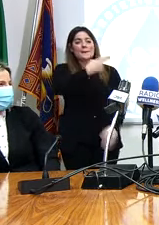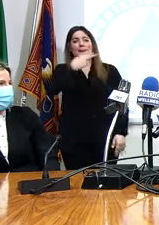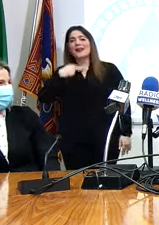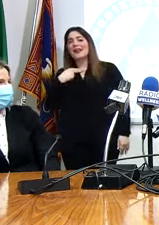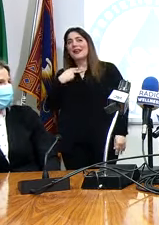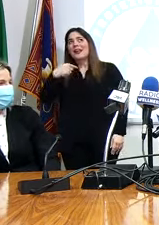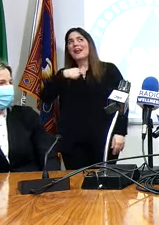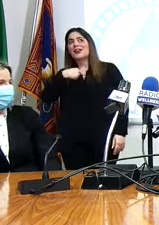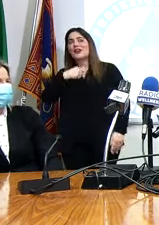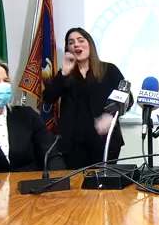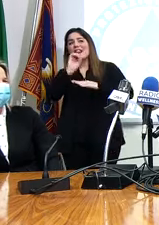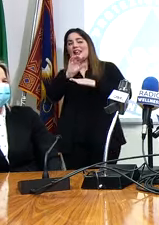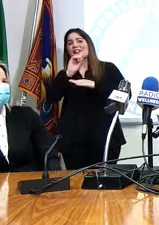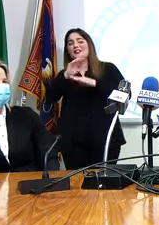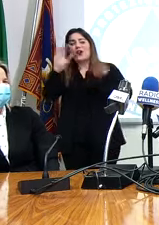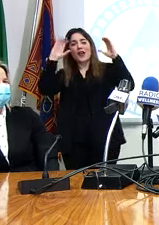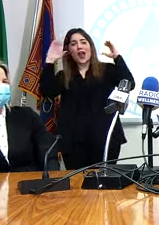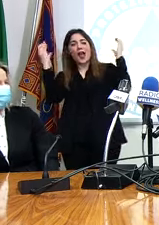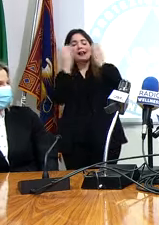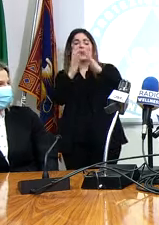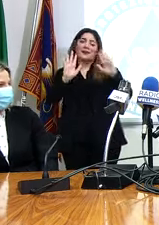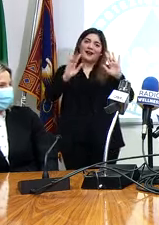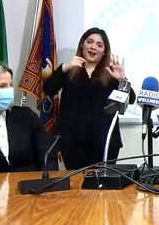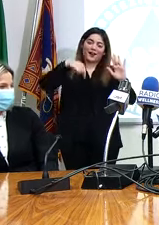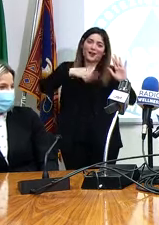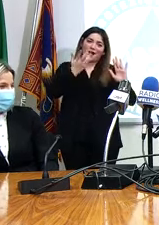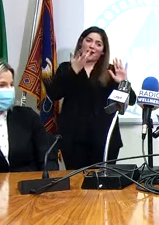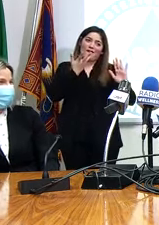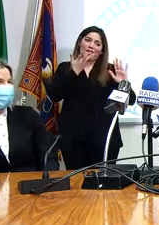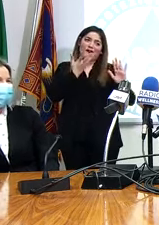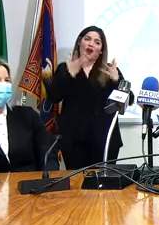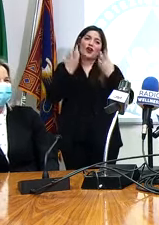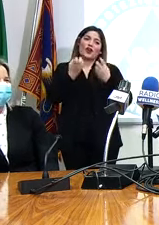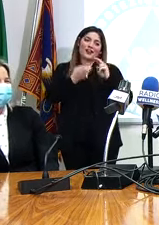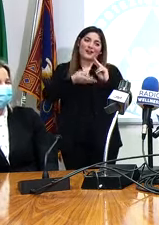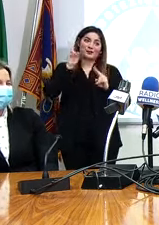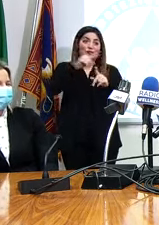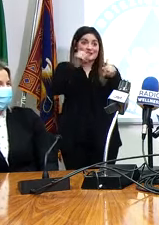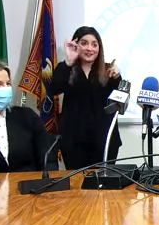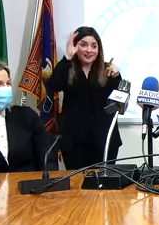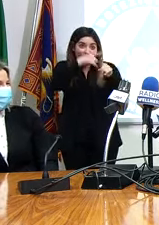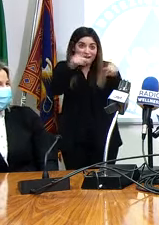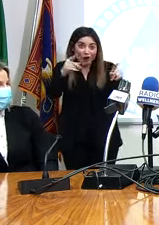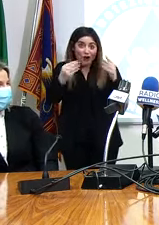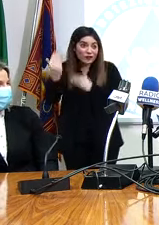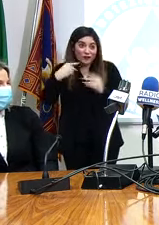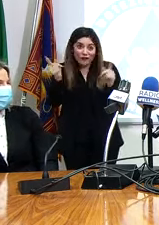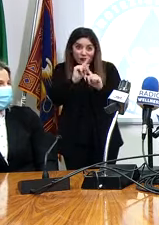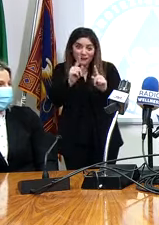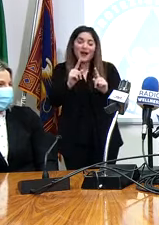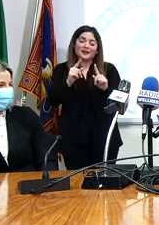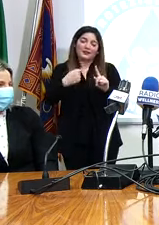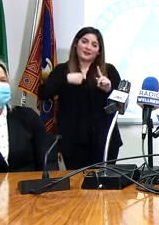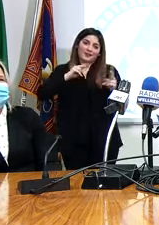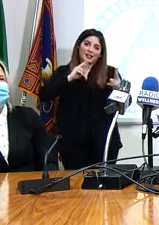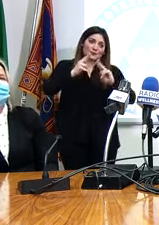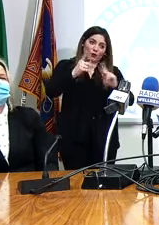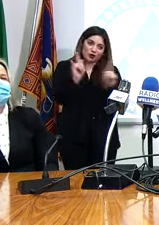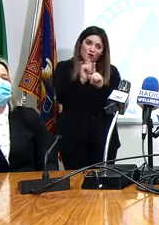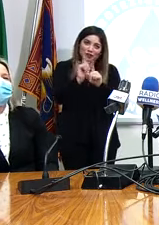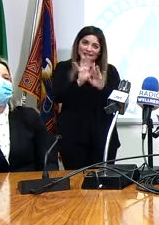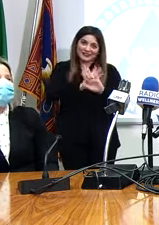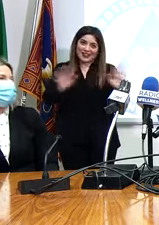più concreto, e se non le fate voi le domande le faccio io. Cioè, le domande più frequentemente rivolte, le FAQ,